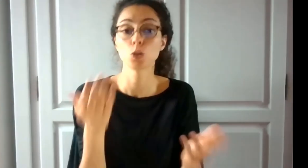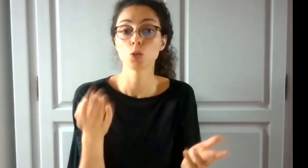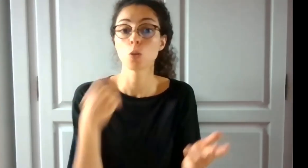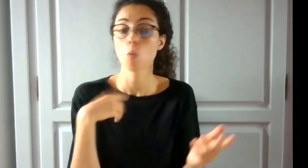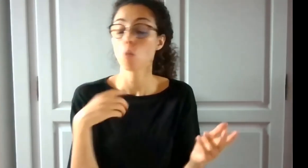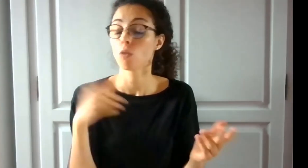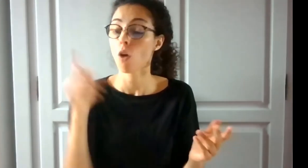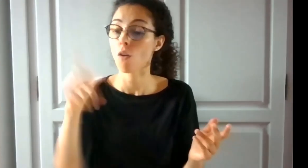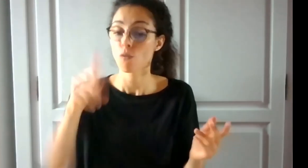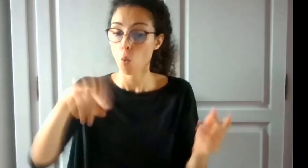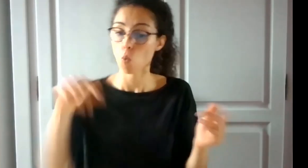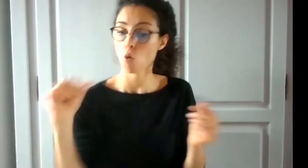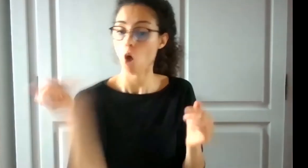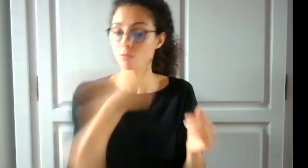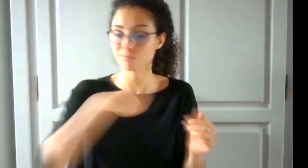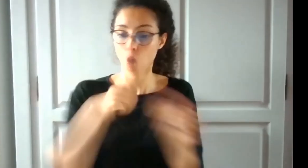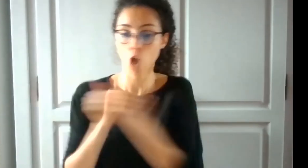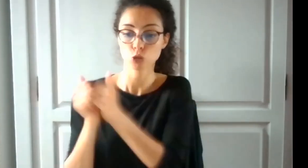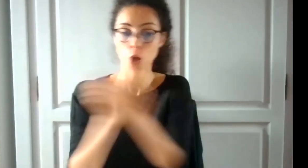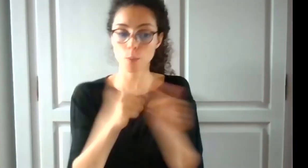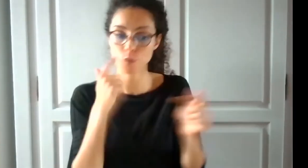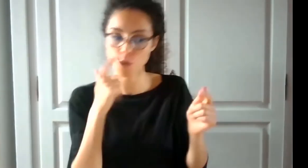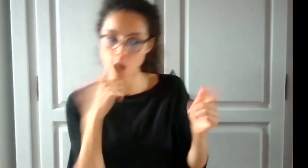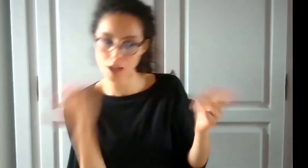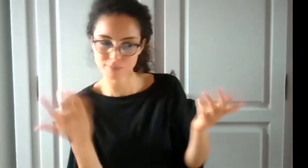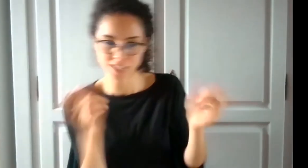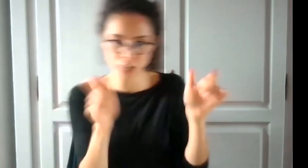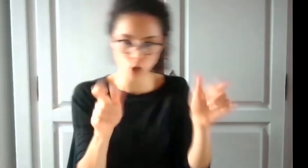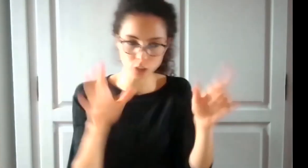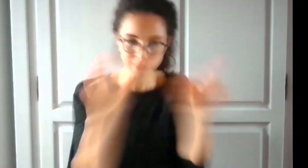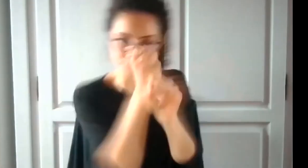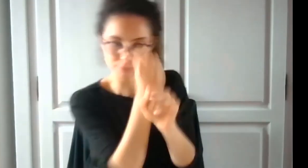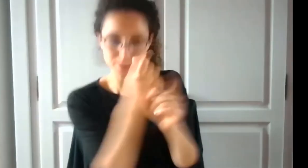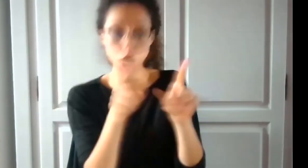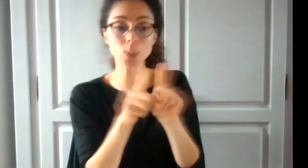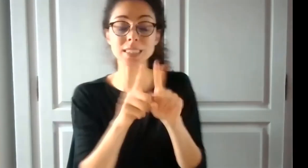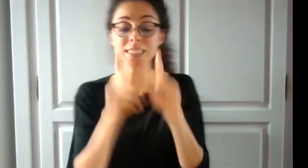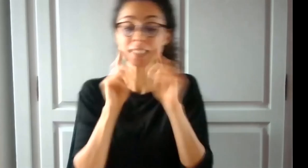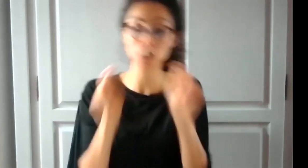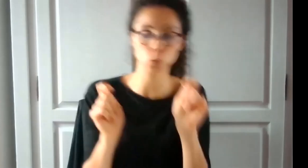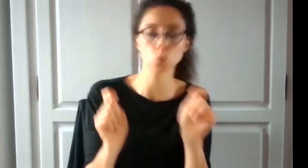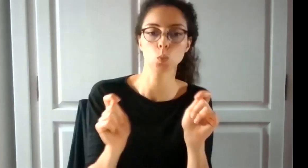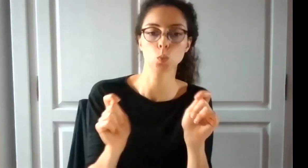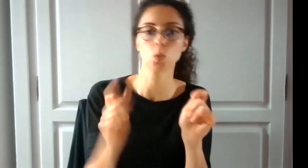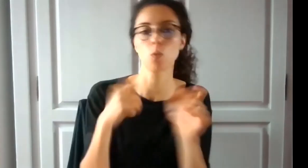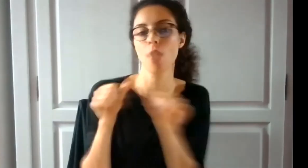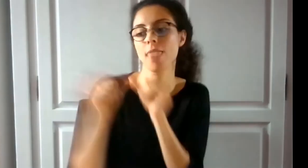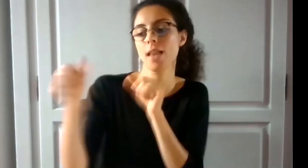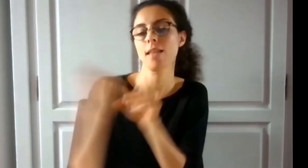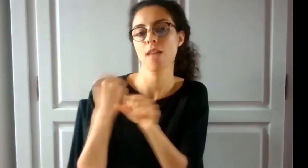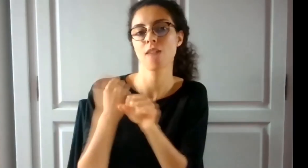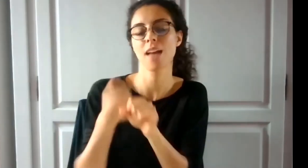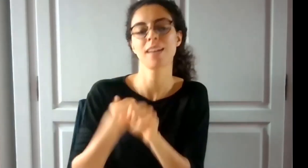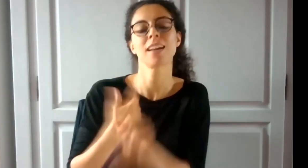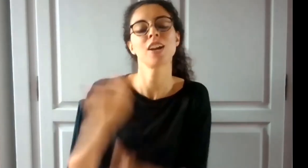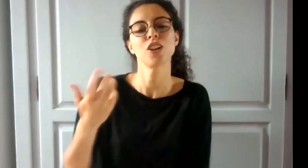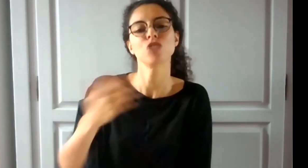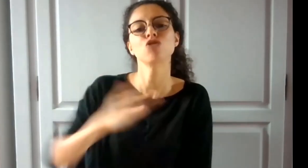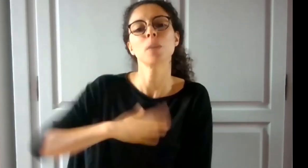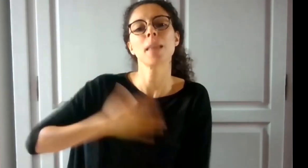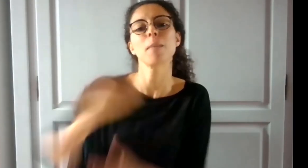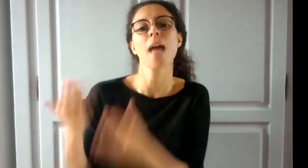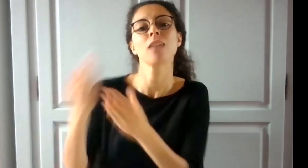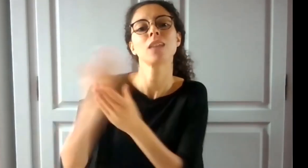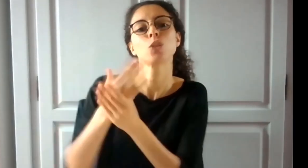justement quelles sont les opportunités et les points de vigilance à avoir sur le télétravail. J'ai bien entendu l'intervention tout à l'heure sur la nouvelle